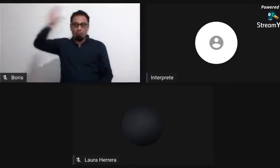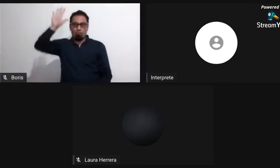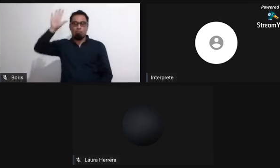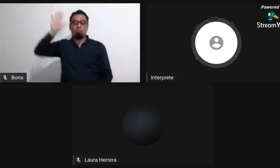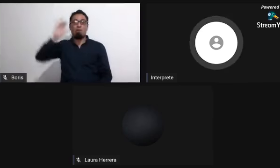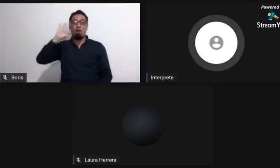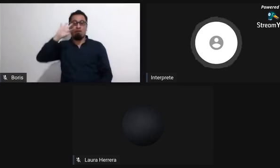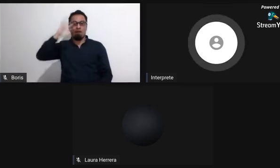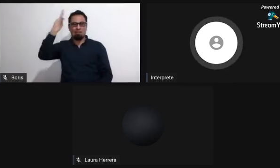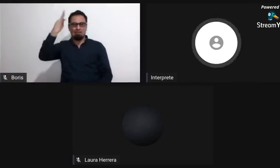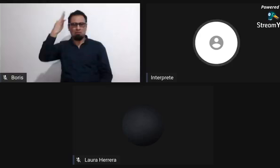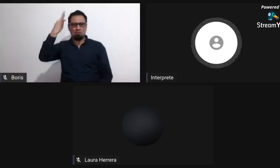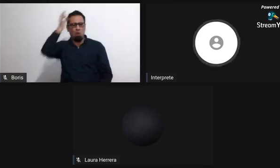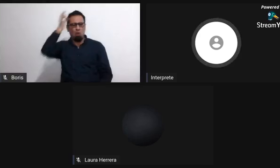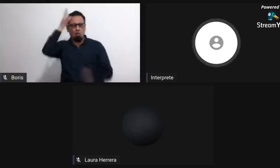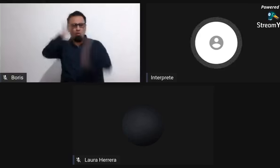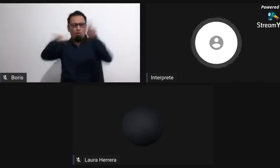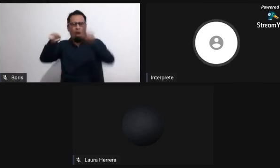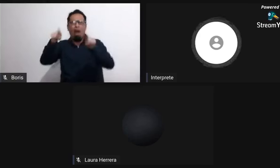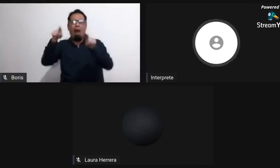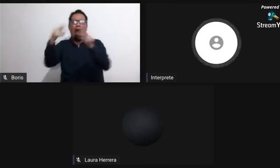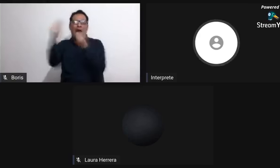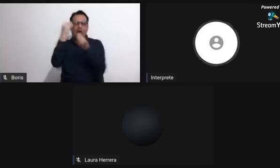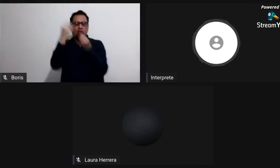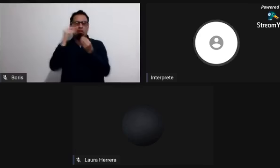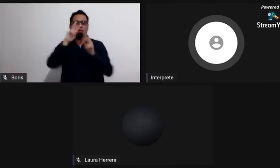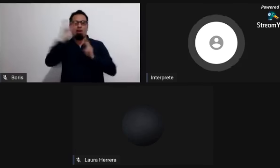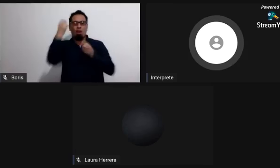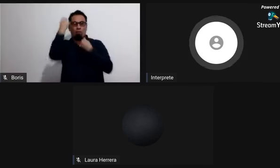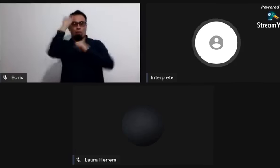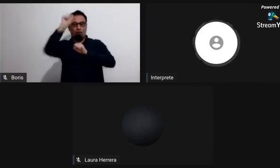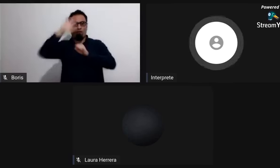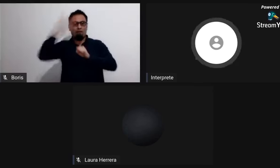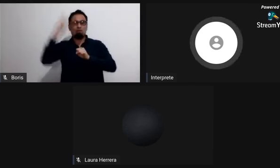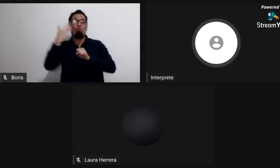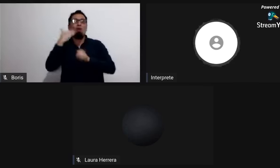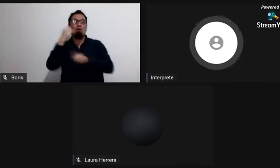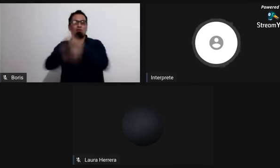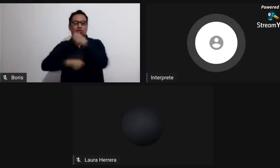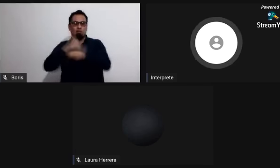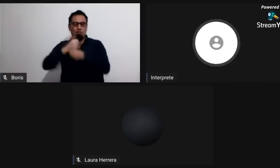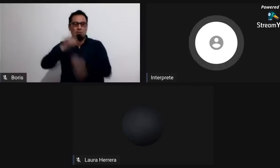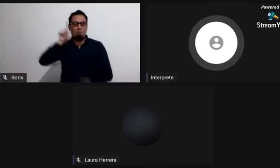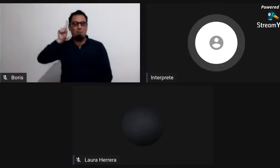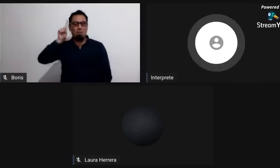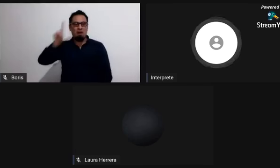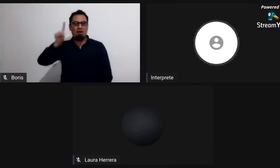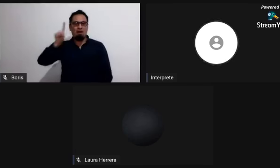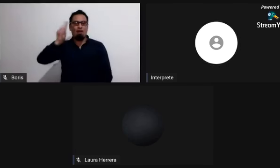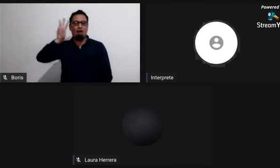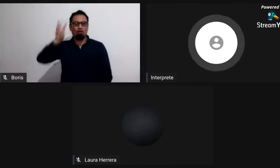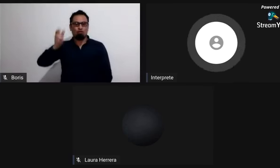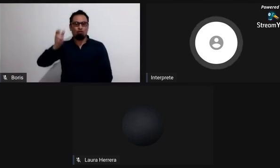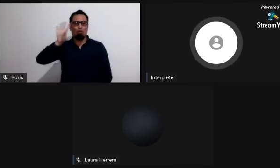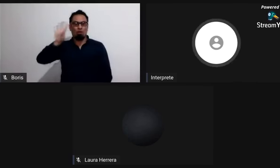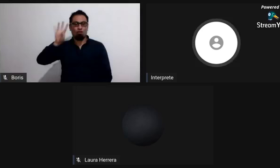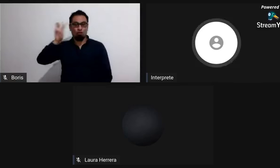y digamos que empiezan a surgir algunas similitudes o algunas características que se dan con base en esos